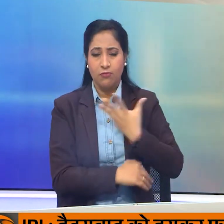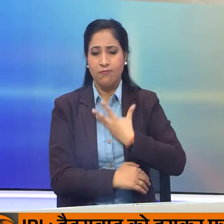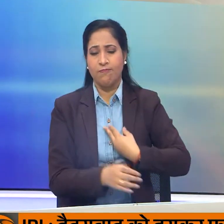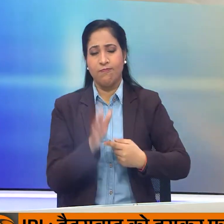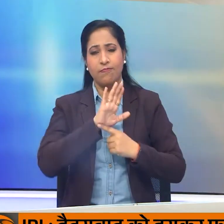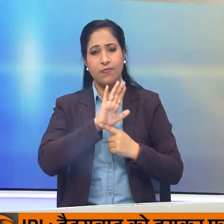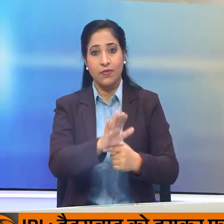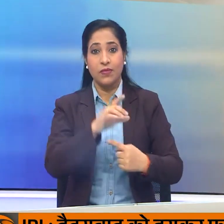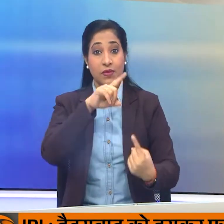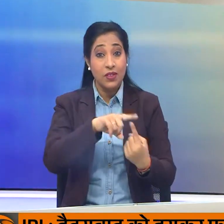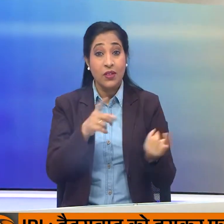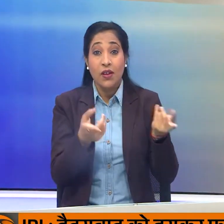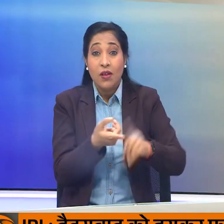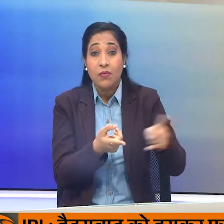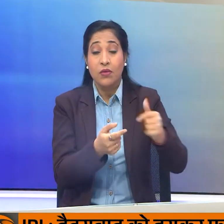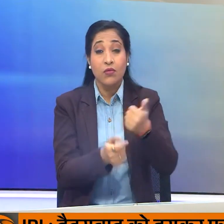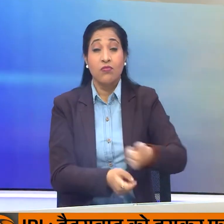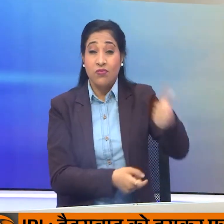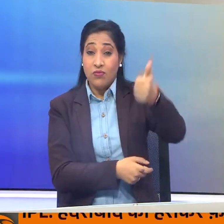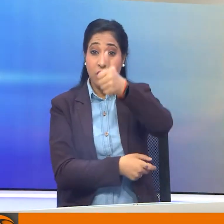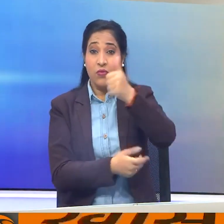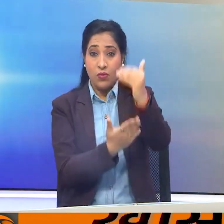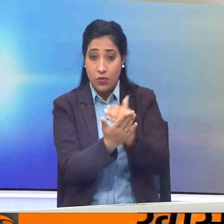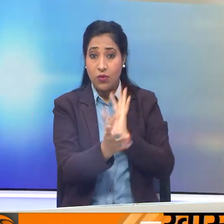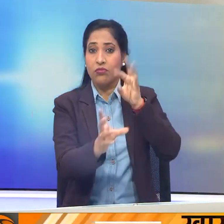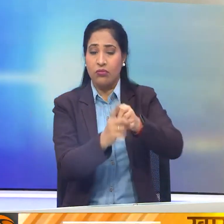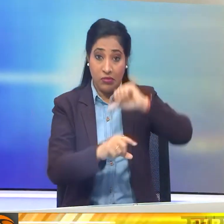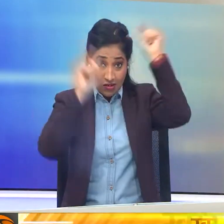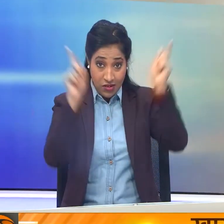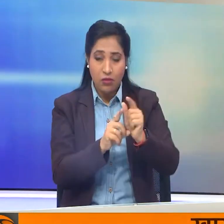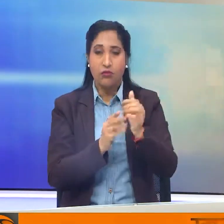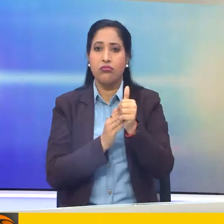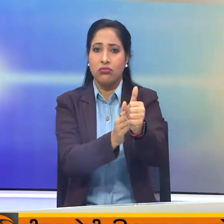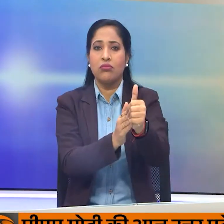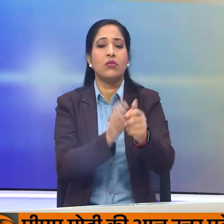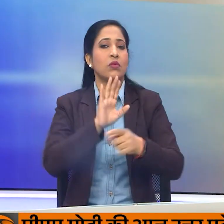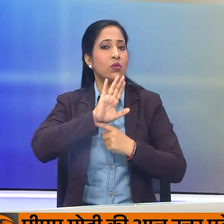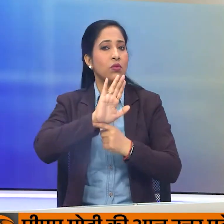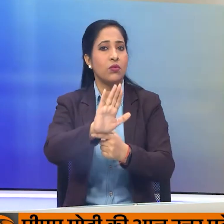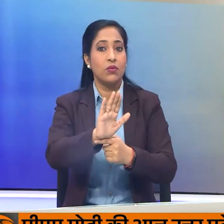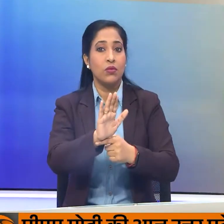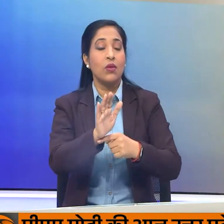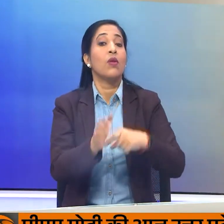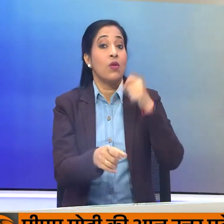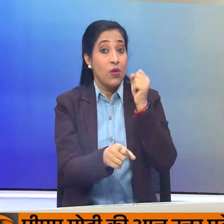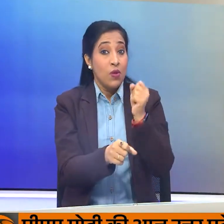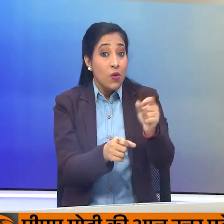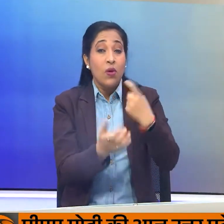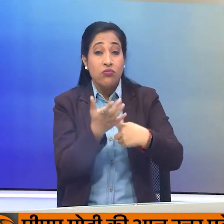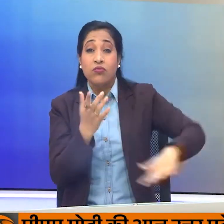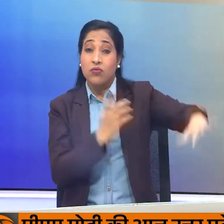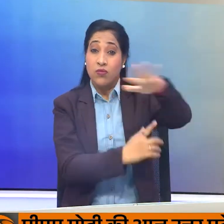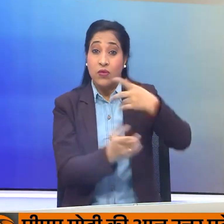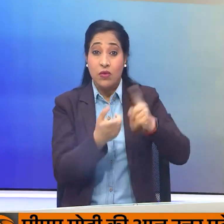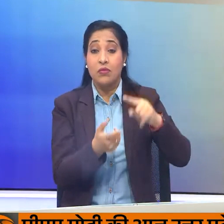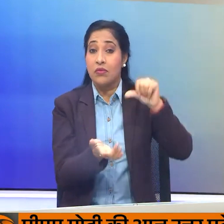के लिए तेहरान में होने वाले आधिकारिक समारोह में भारत का प्रतिनिधित्व करेंगे। राजकीय समारोह में ईरान के राष्ट्रपति